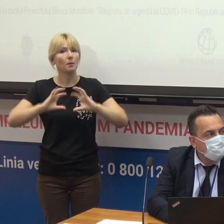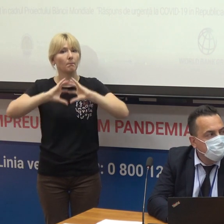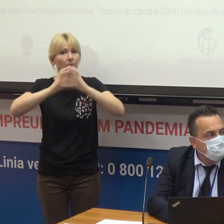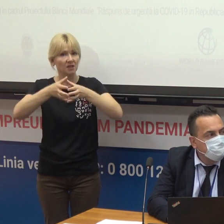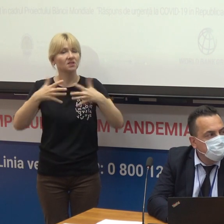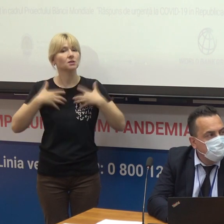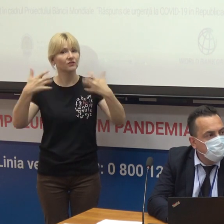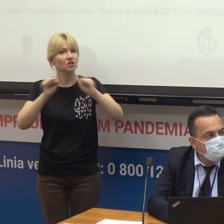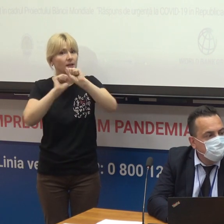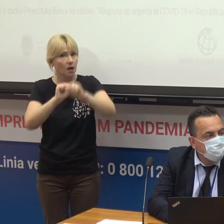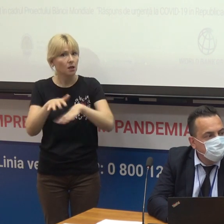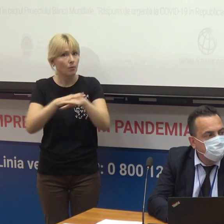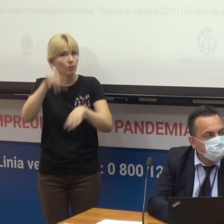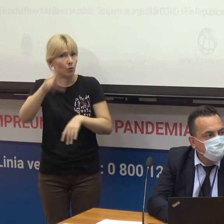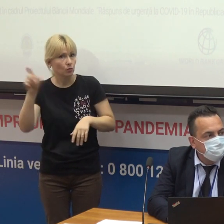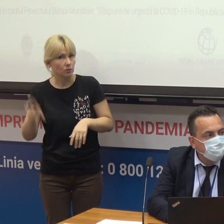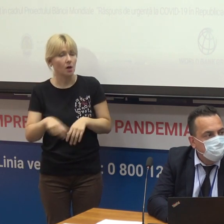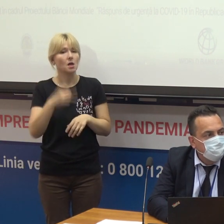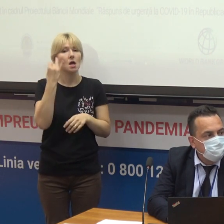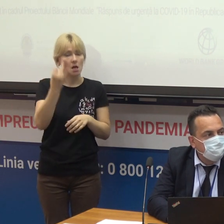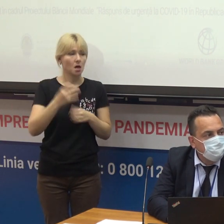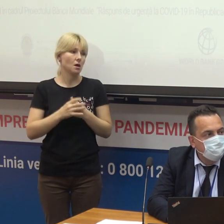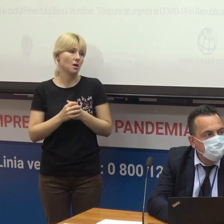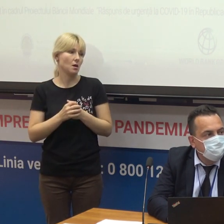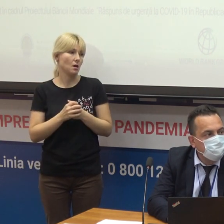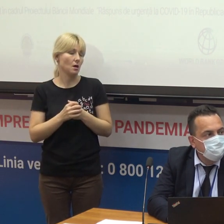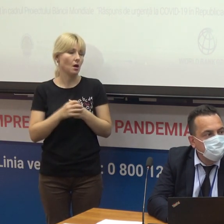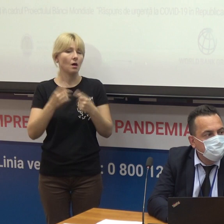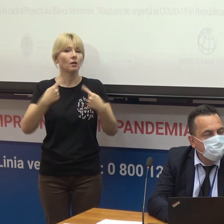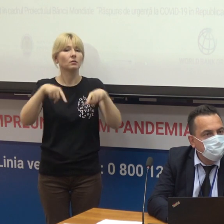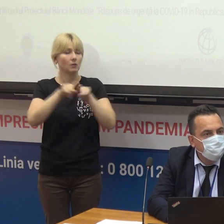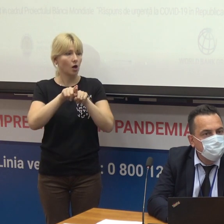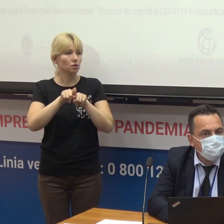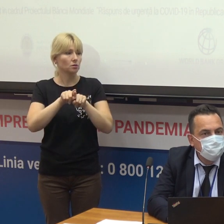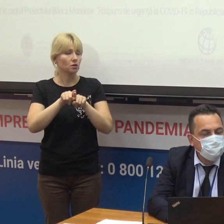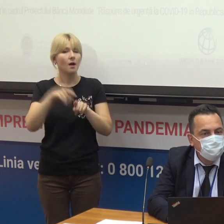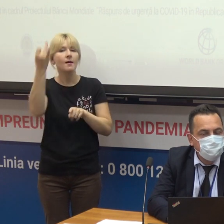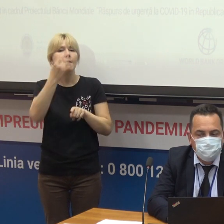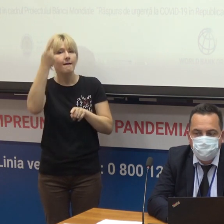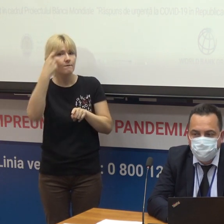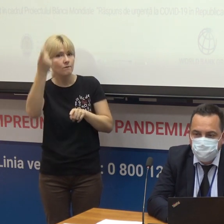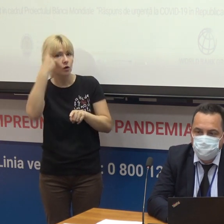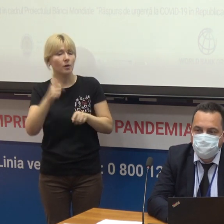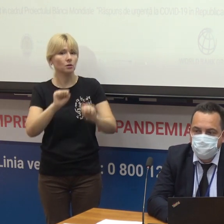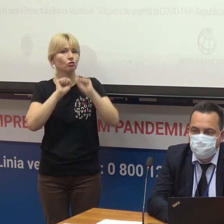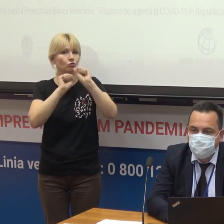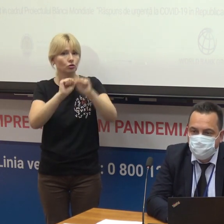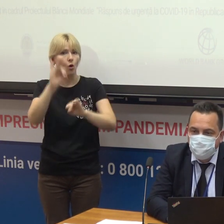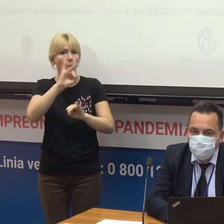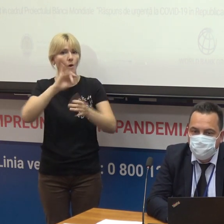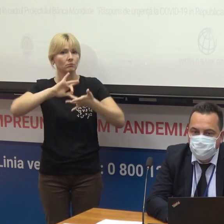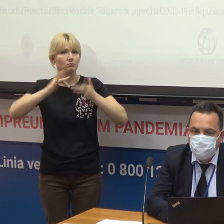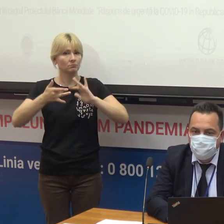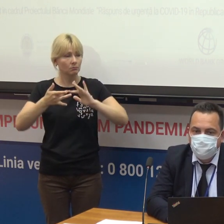Sănătății, colegilor din cadrul Agenției Naționale de Sănătate Publică și Serviciului Tehnologiei Informaționale și Securitate Cibernetică.